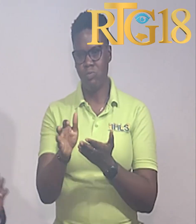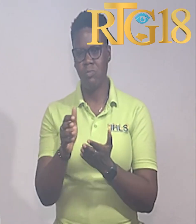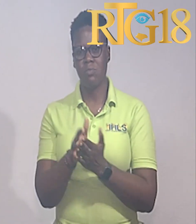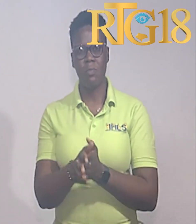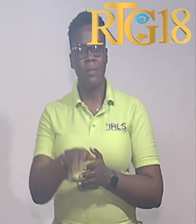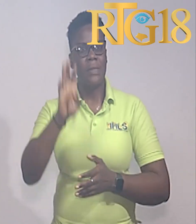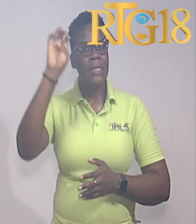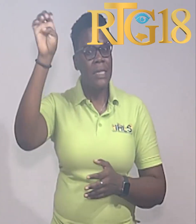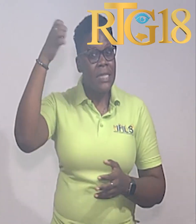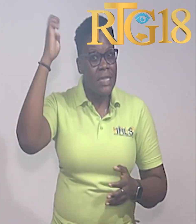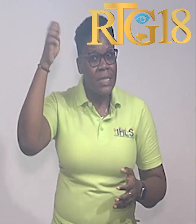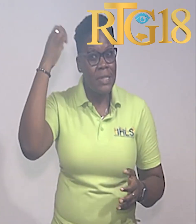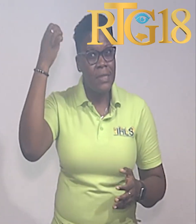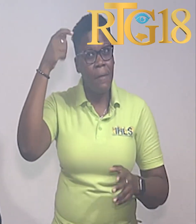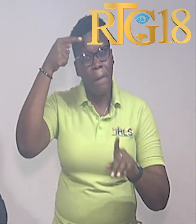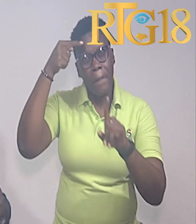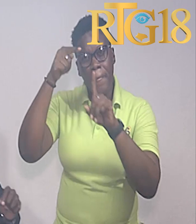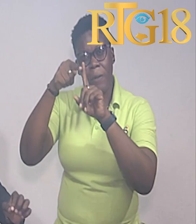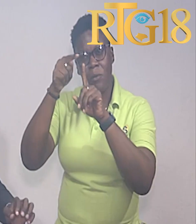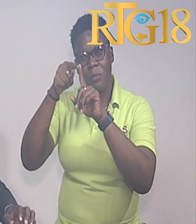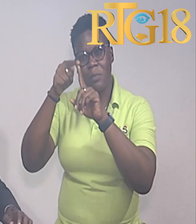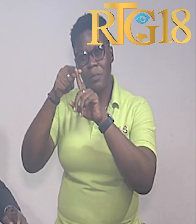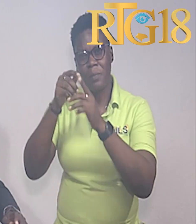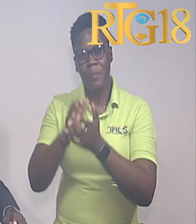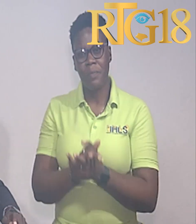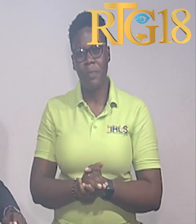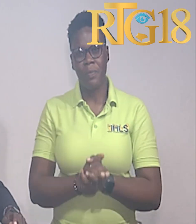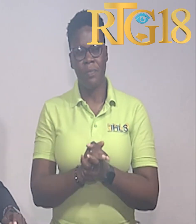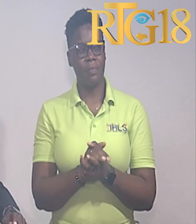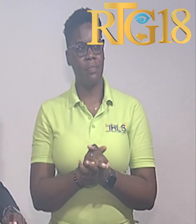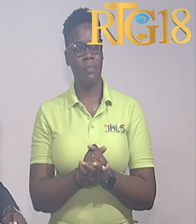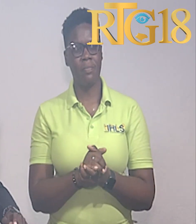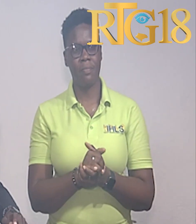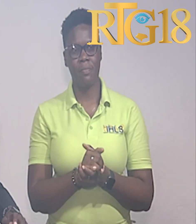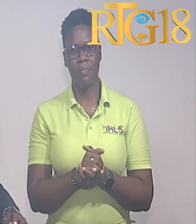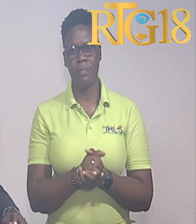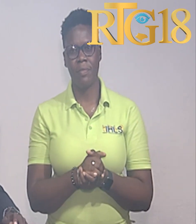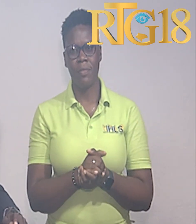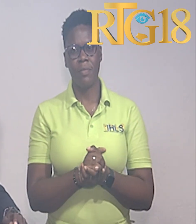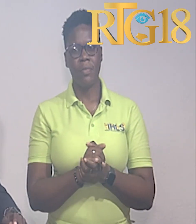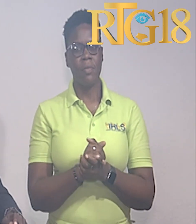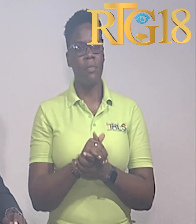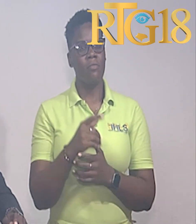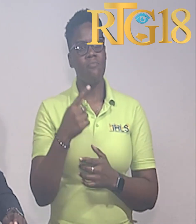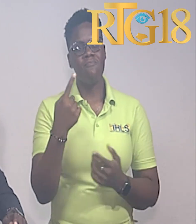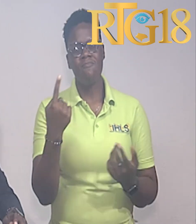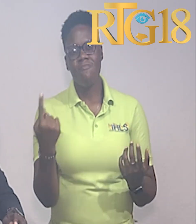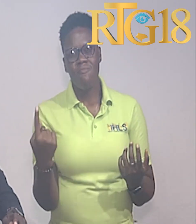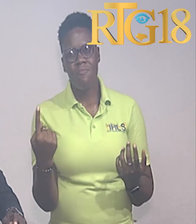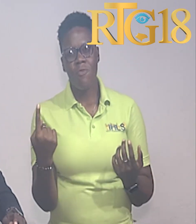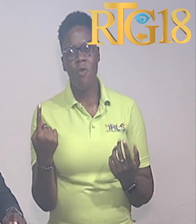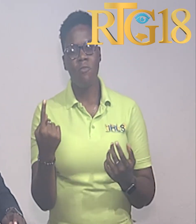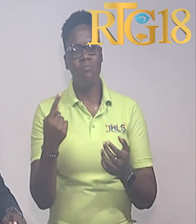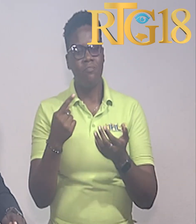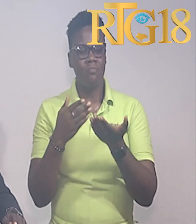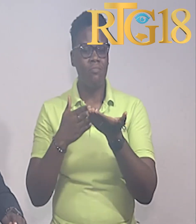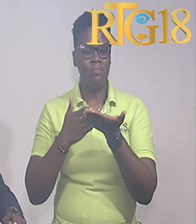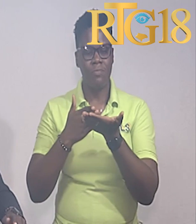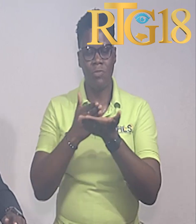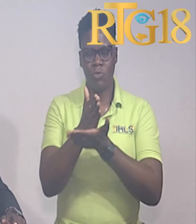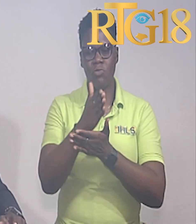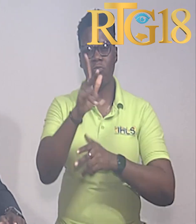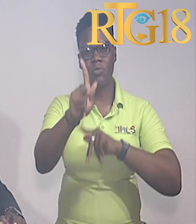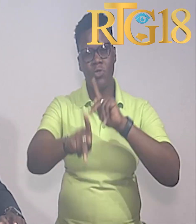urgente, objective et avisée, dans un contexte où les droits de